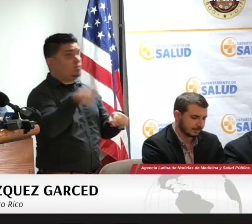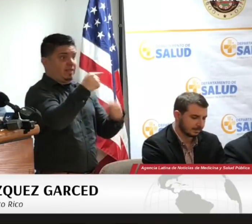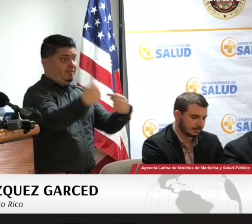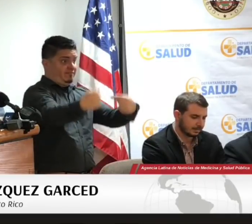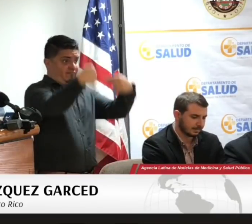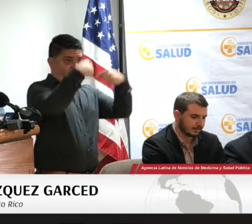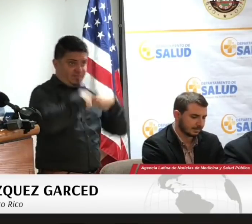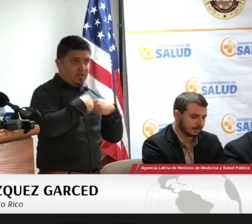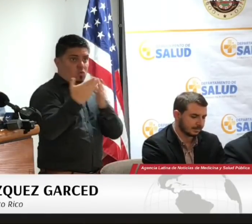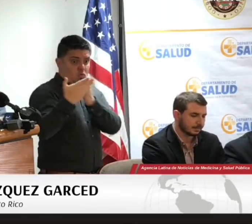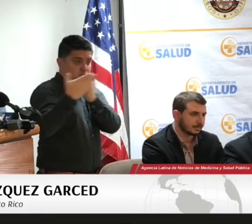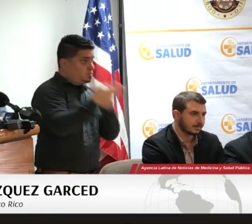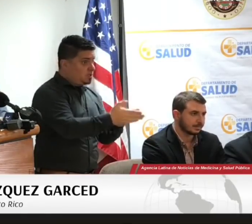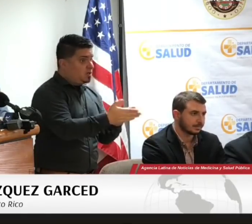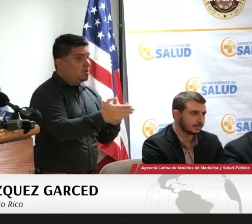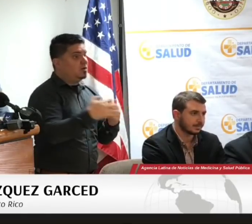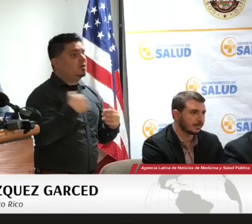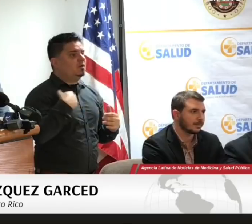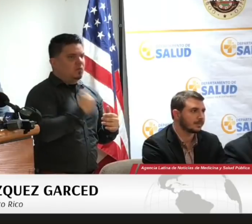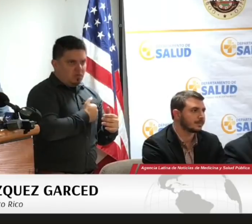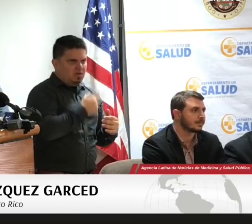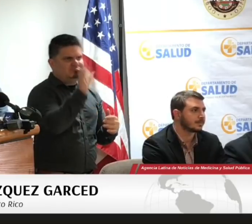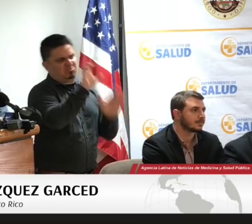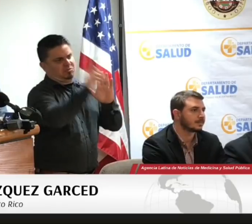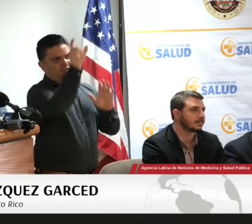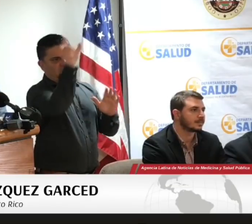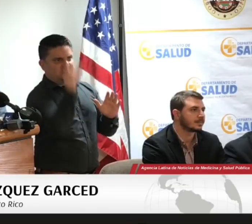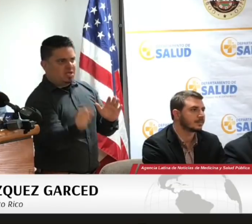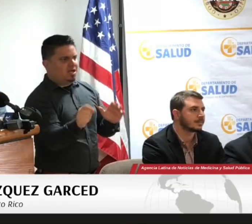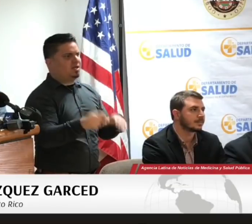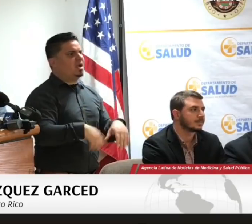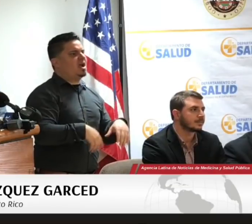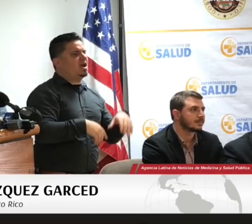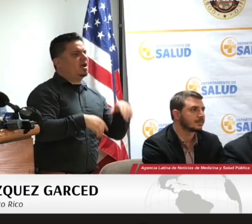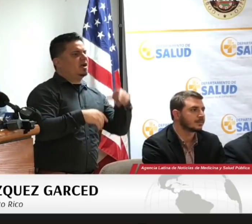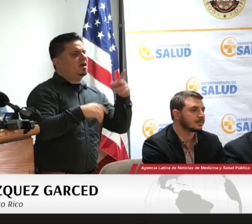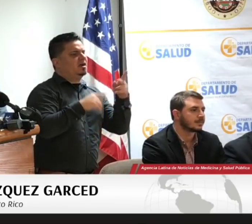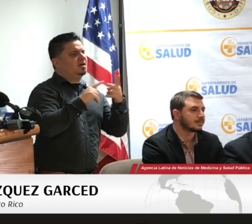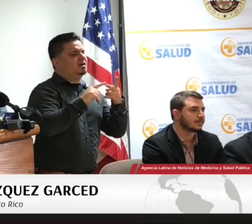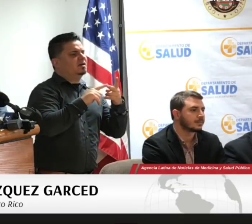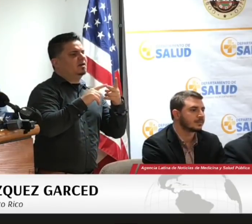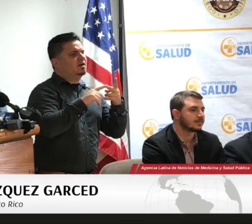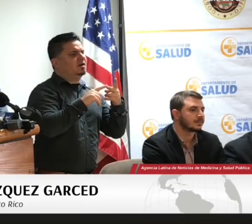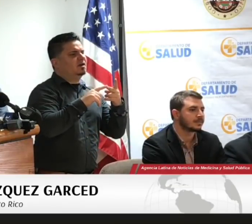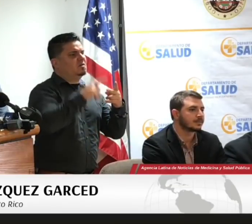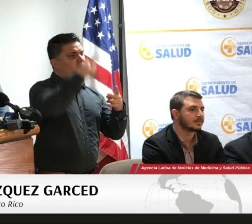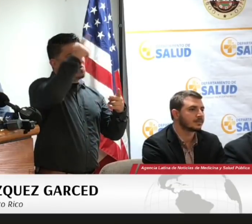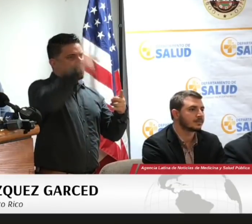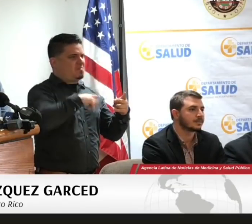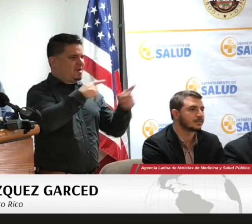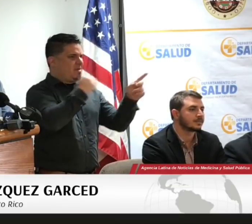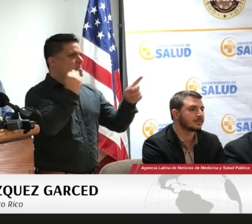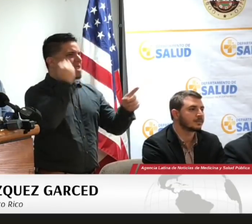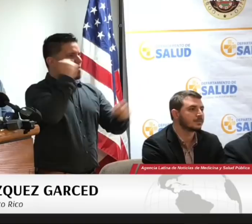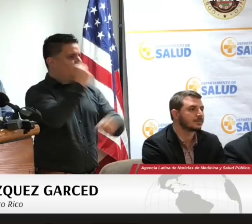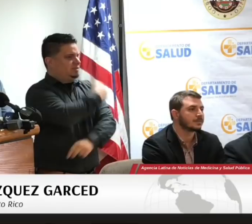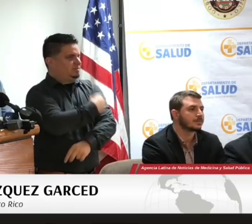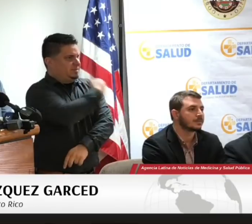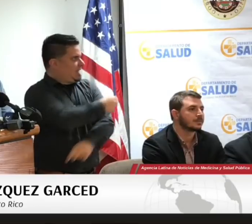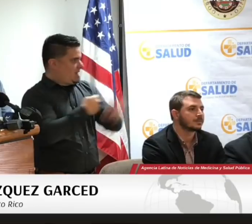la italiana, y el caballero que estuvo o que está en el hospital de Mayagüez, estaban en estado